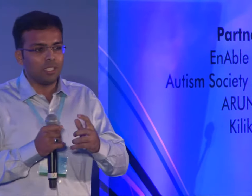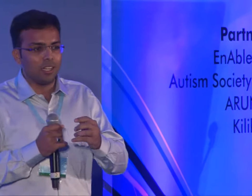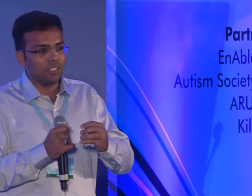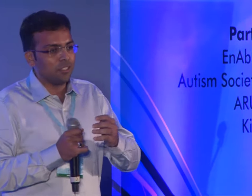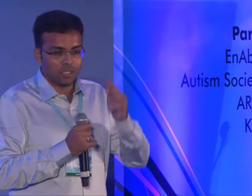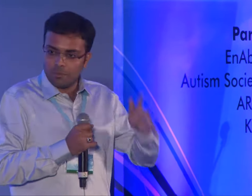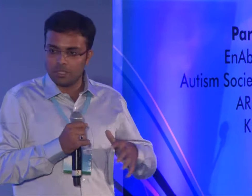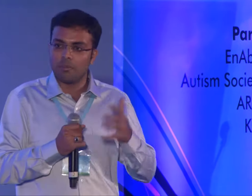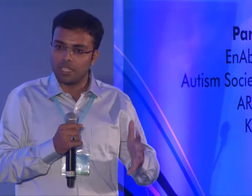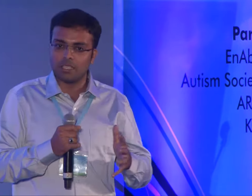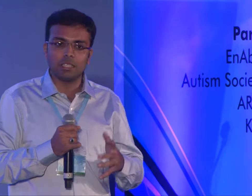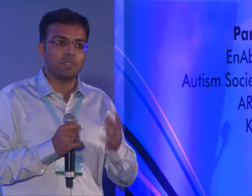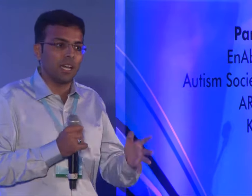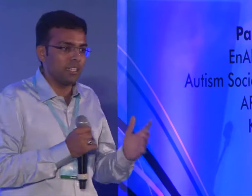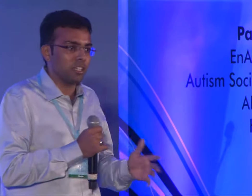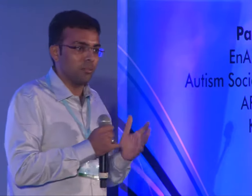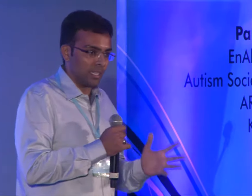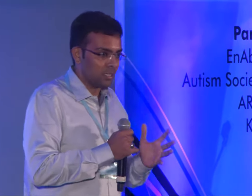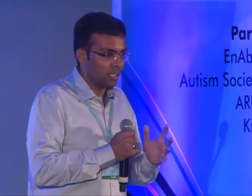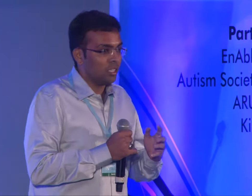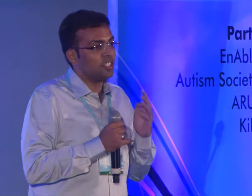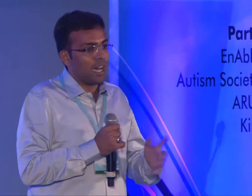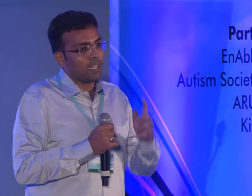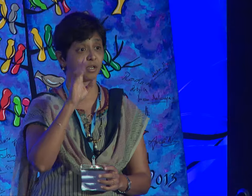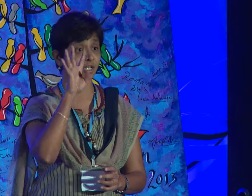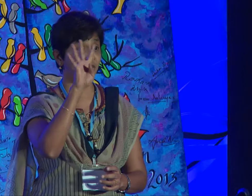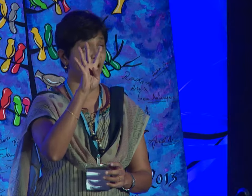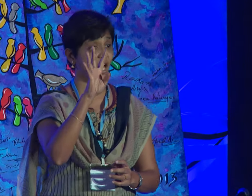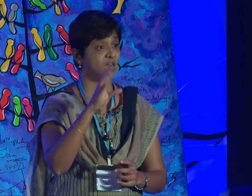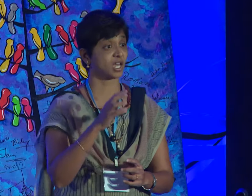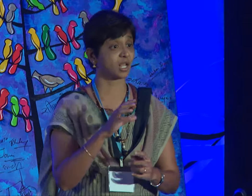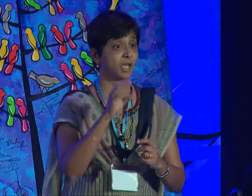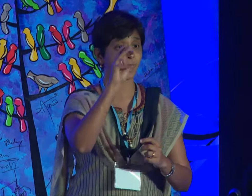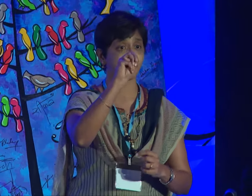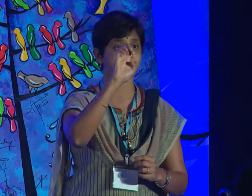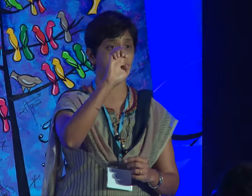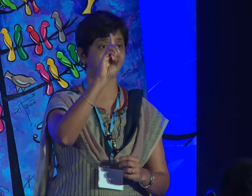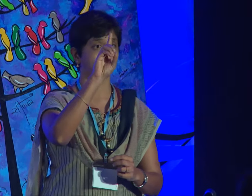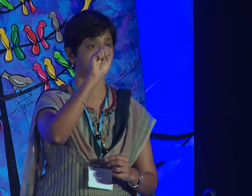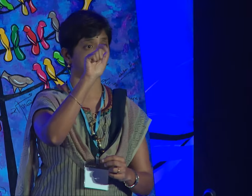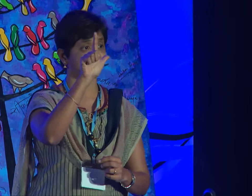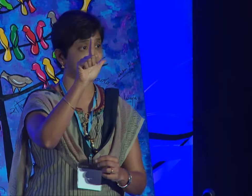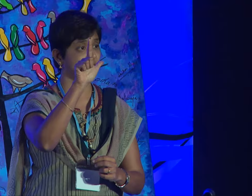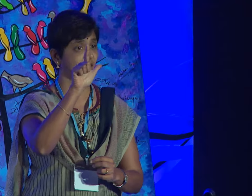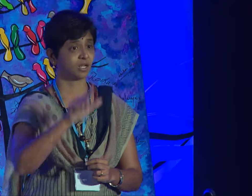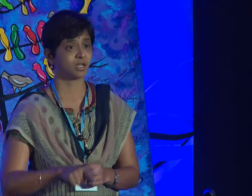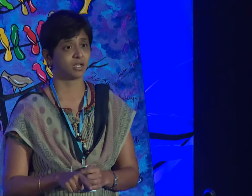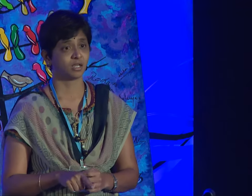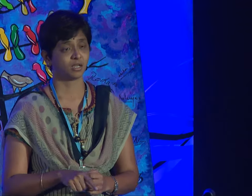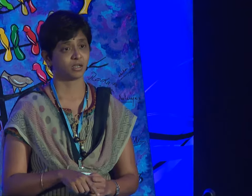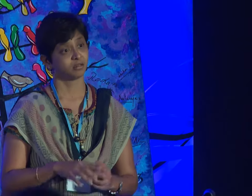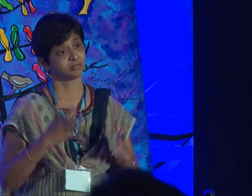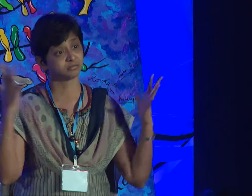अपीलिंग है, क्योंकि तब जब हम बना रहे थे तब 4 इंटरनेशनल मेडल्स, 4 इंटरनेशनल अपीयरेंसेस, 100% सक्सेस